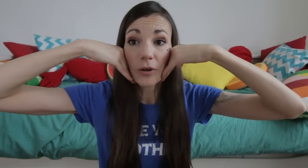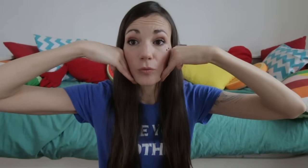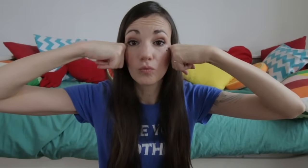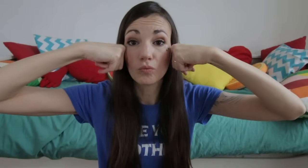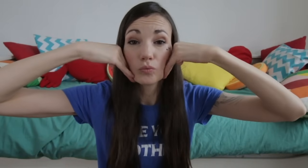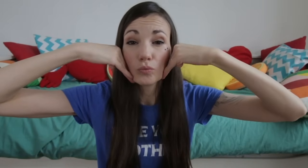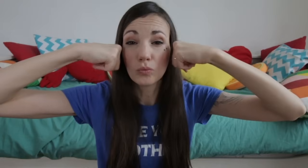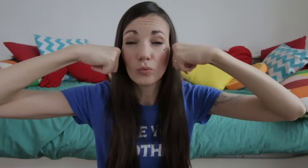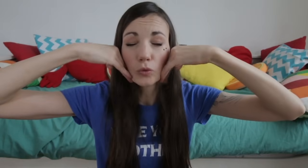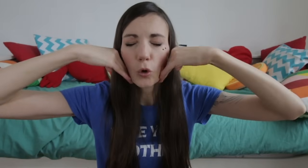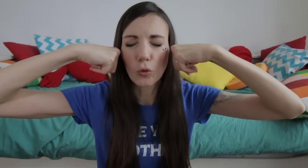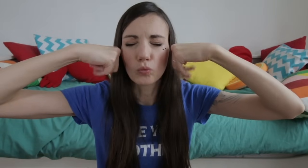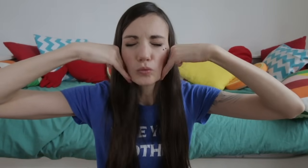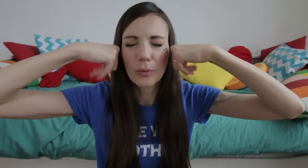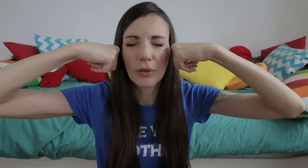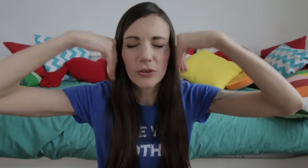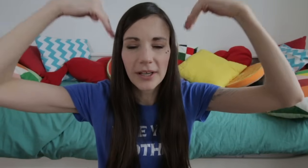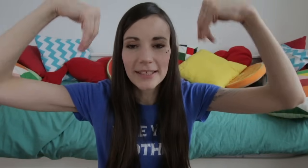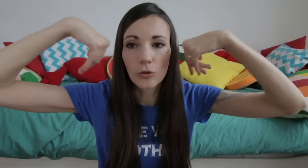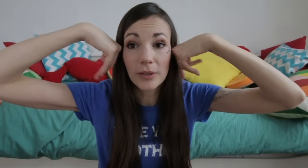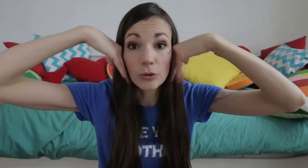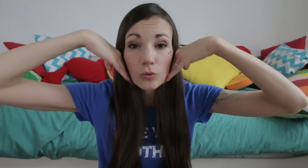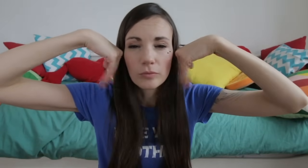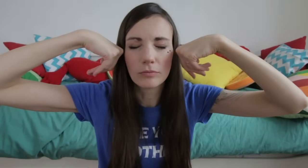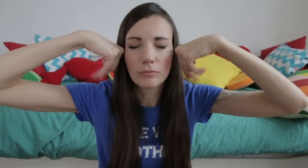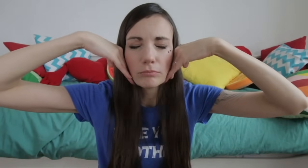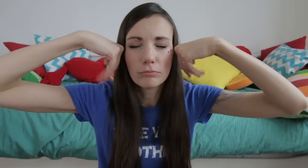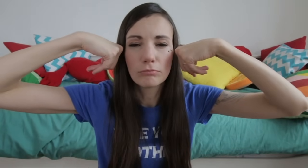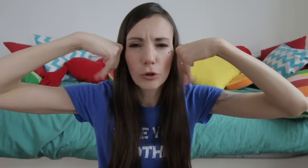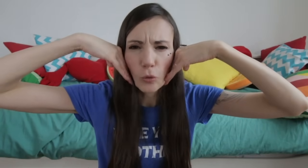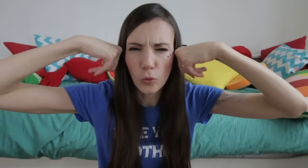les remue. Cochon. C'est pour les oreilles qui retombent des cochons. Cochon.